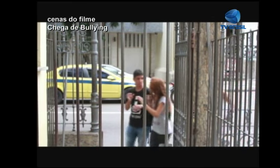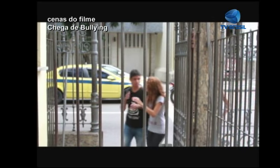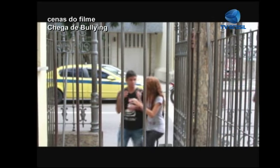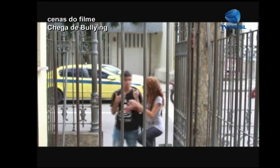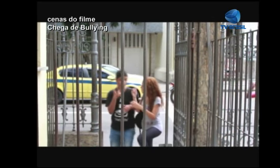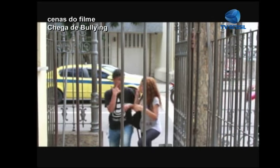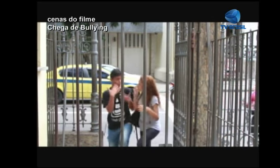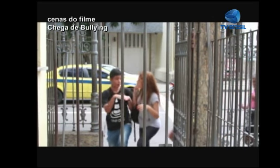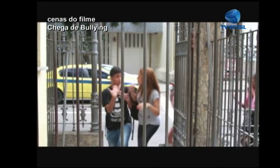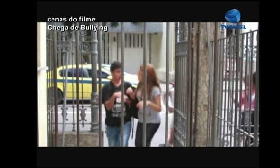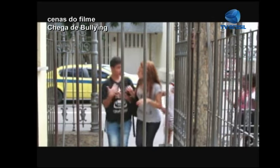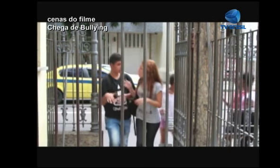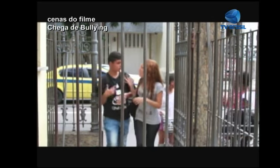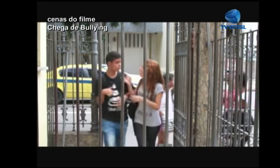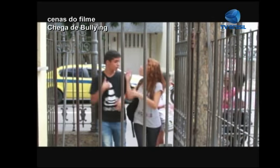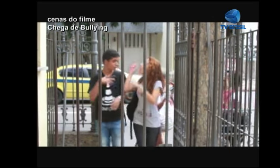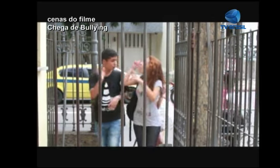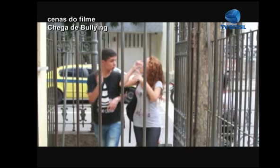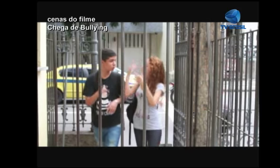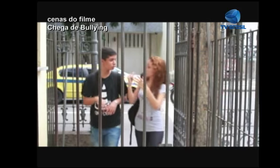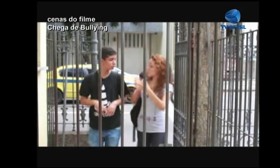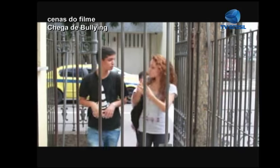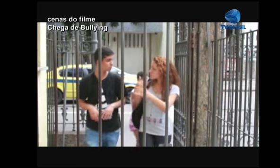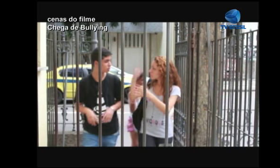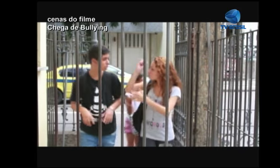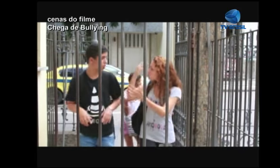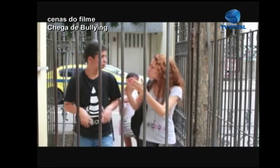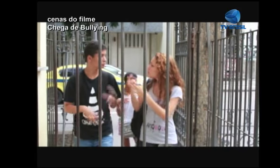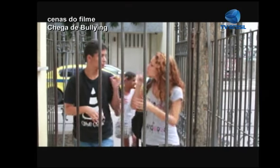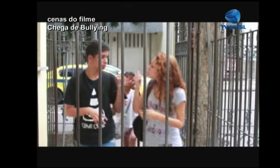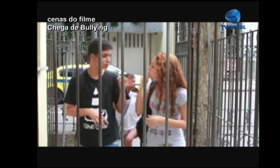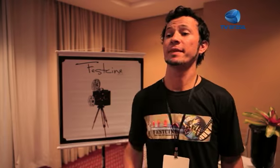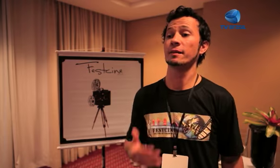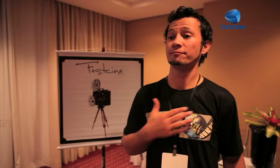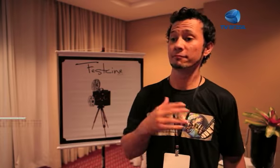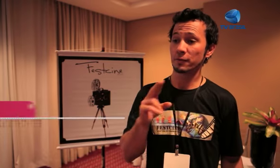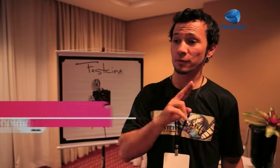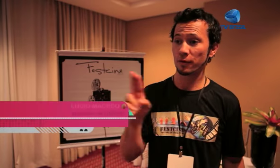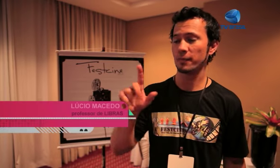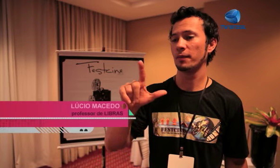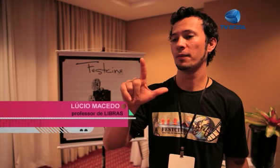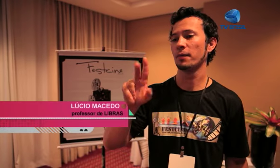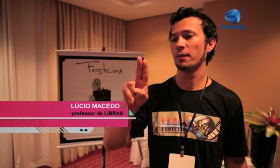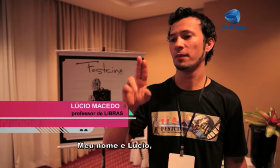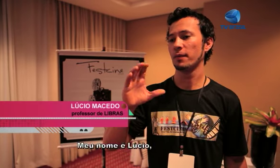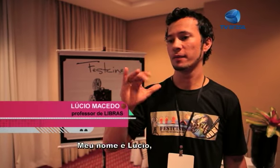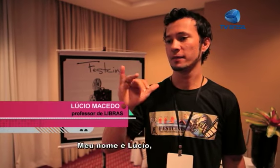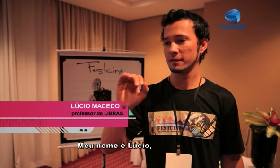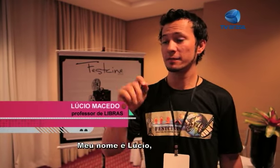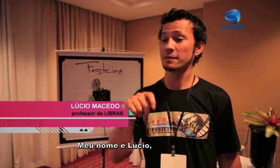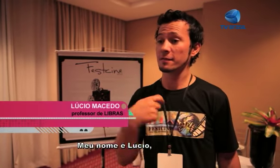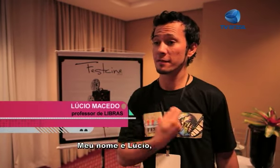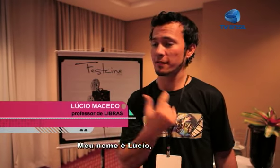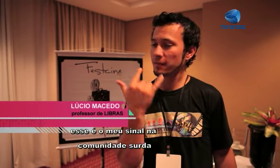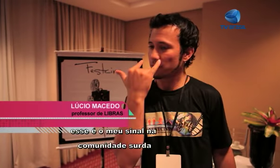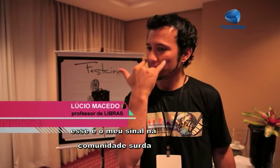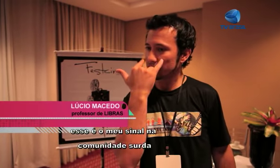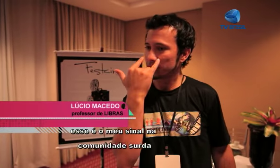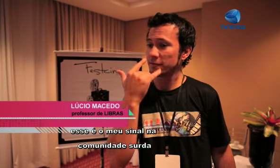rua conversando em libras. Entram em um prédio. Voz de intérprete. Bem, meu nome é Lúcio, esse é meu sinal na